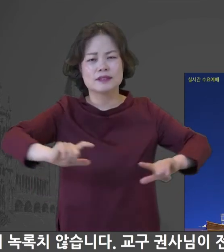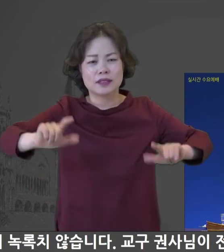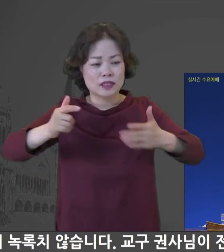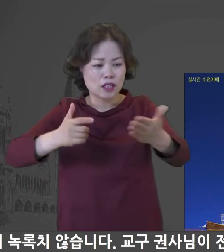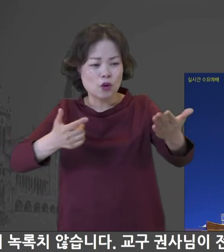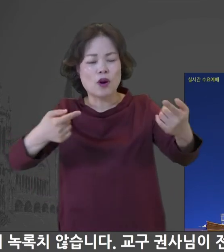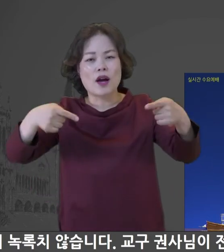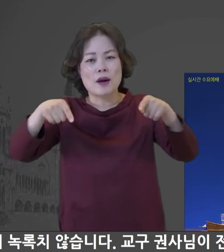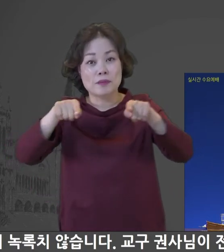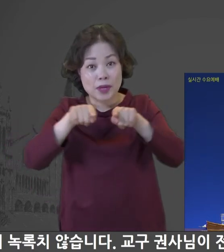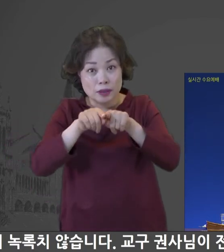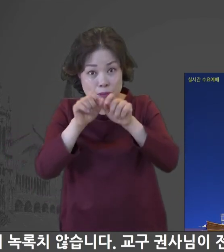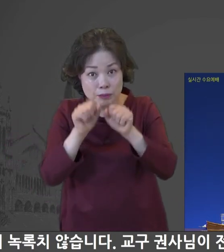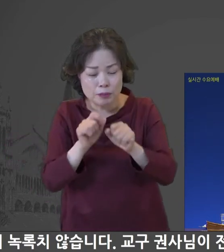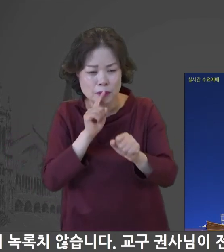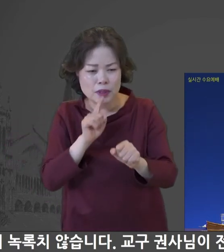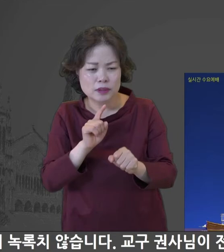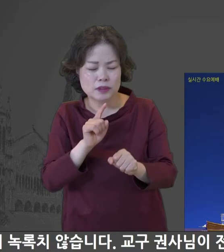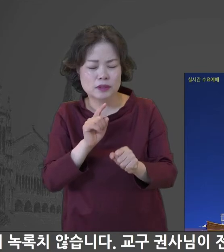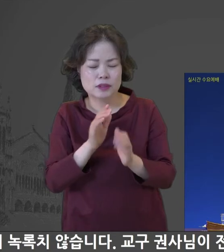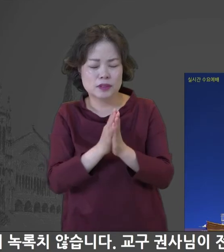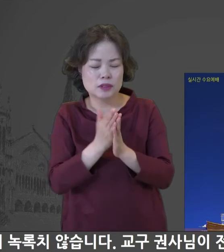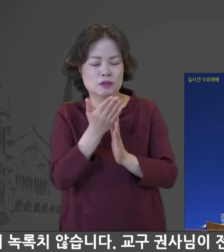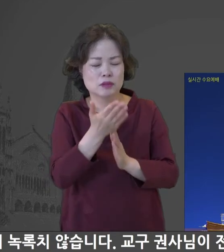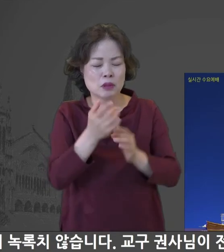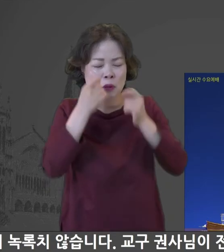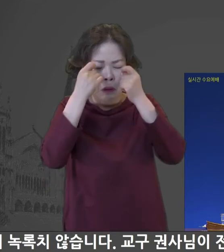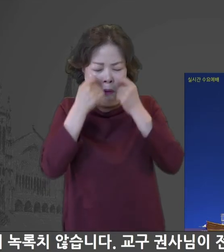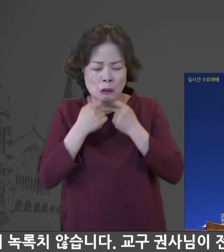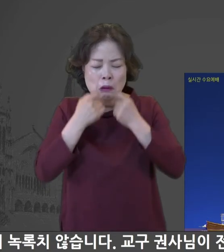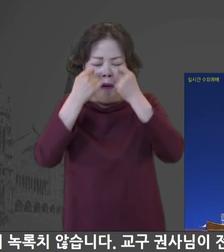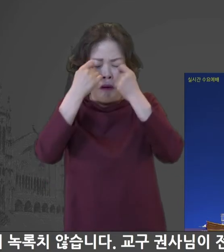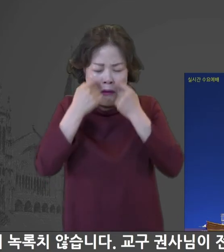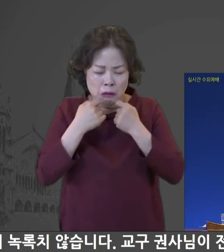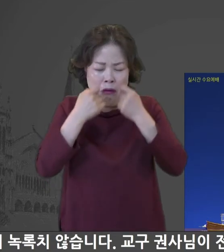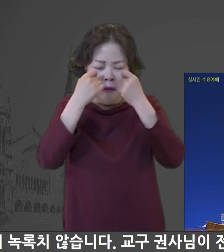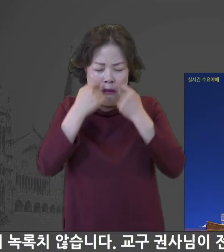너와 함께한다. 이 말씀만 전화로 이렇게 해드려도 펑펑 우시는 겁니다.